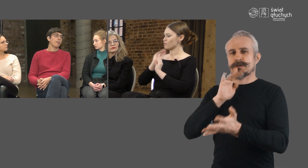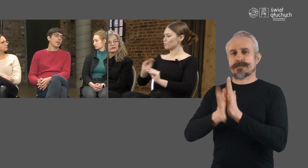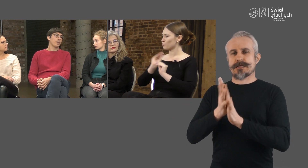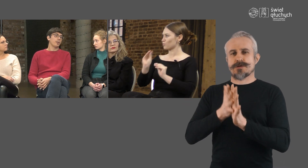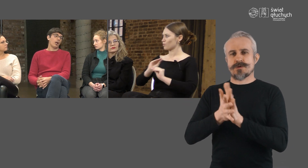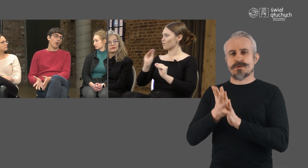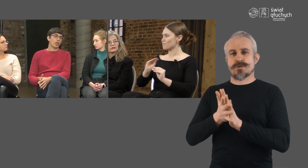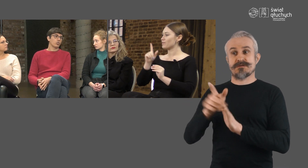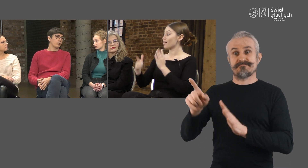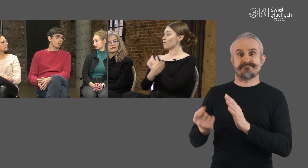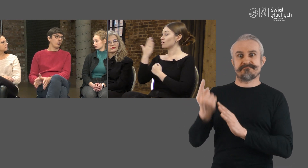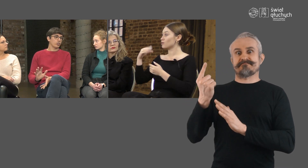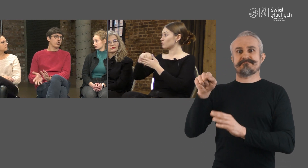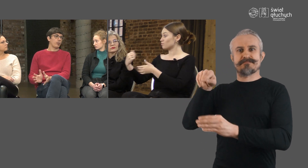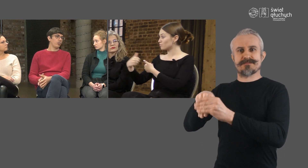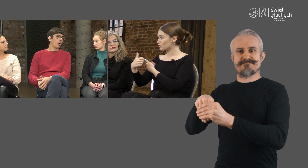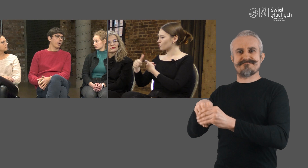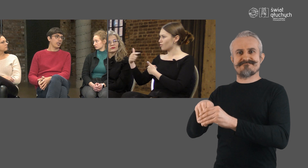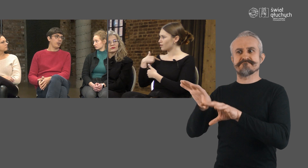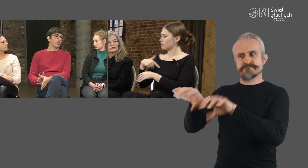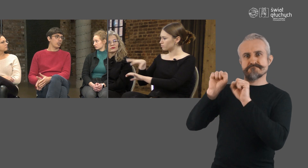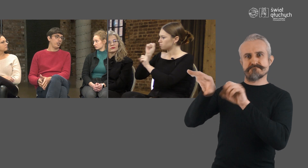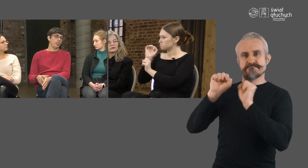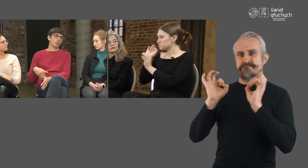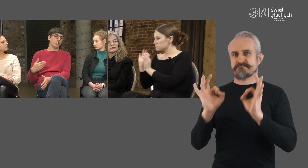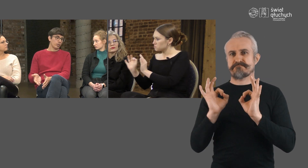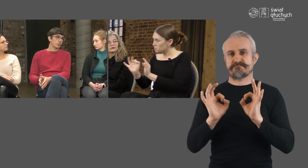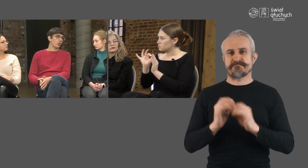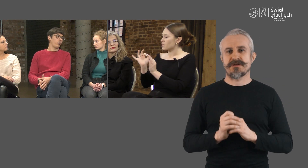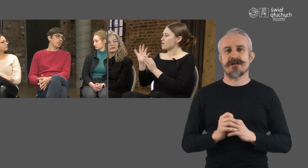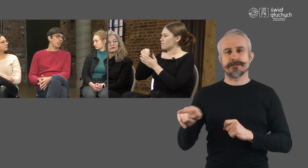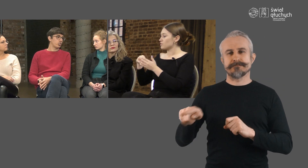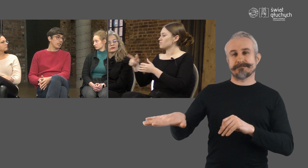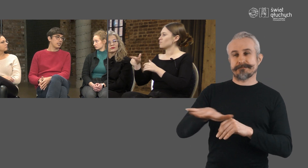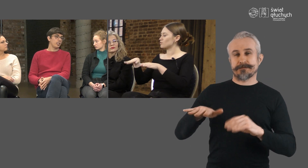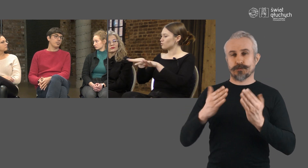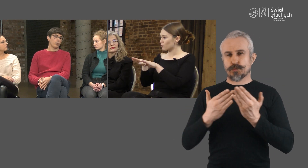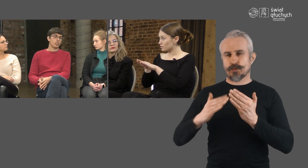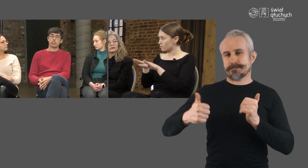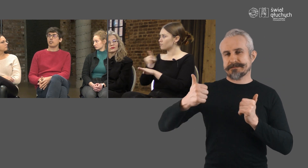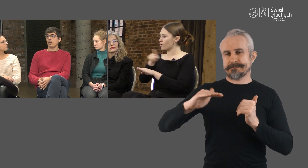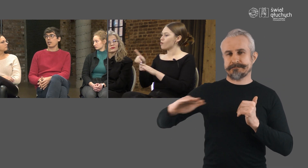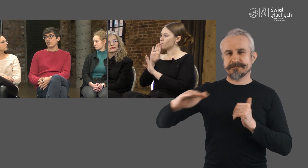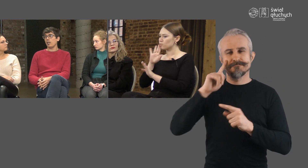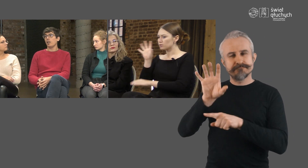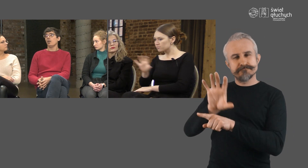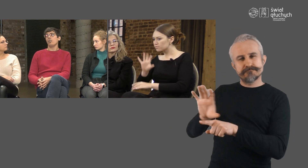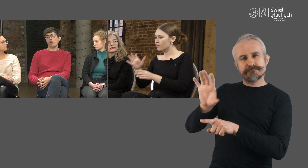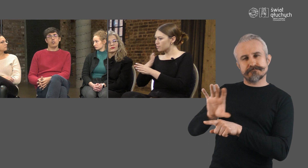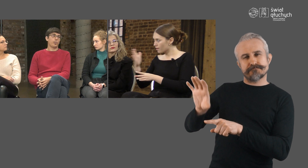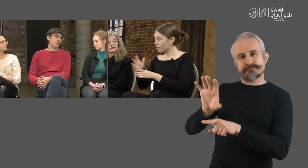migowego. Ale okazało się, że w przedszkolu też tam dałem radę i postanowili, że jeszcze podstawówce dać szansę, żeby zobaczyć, czy daję